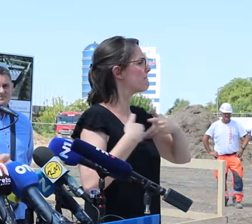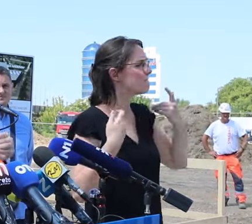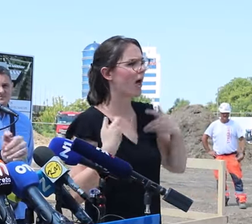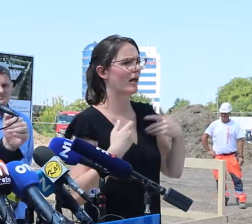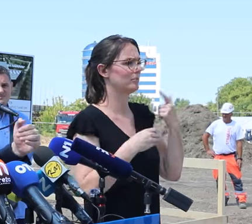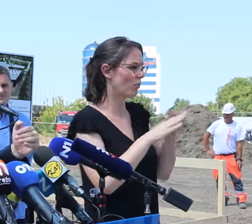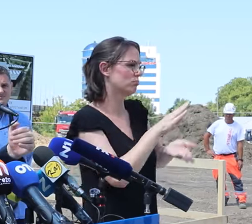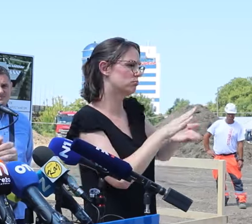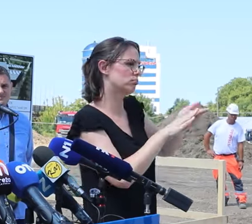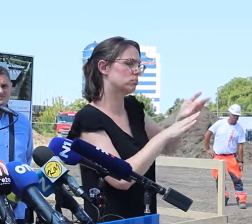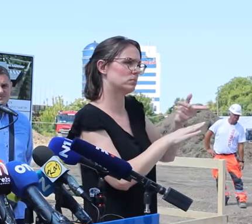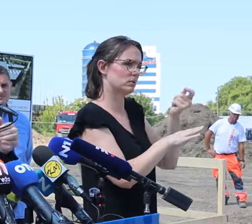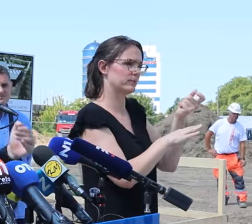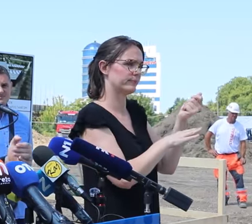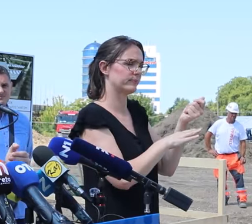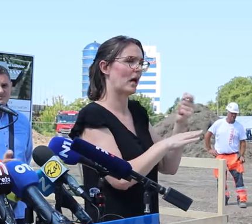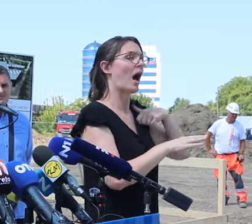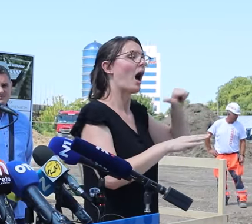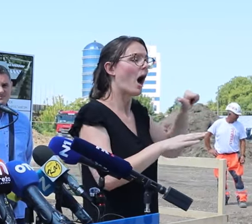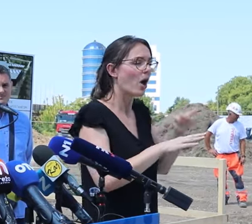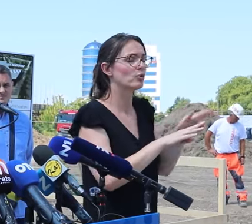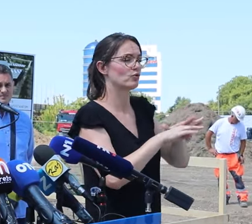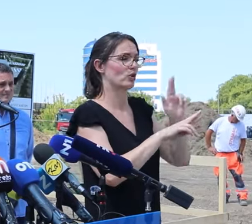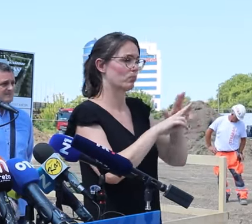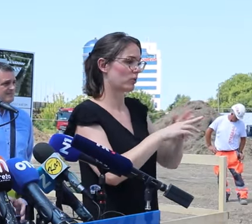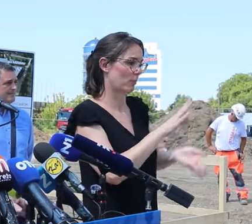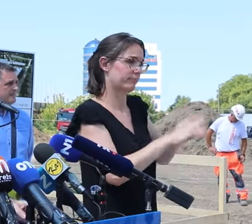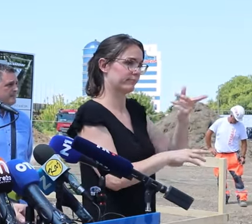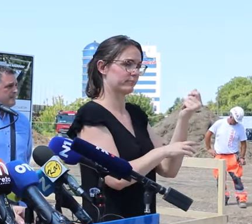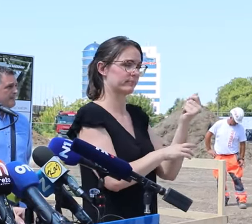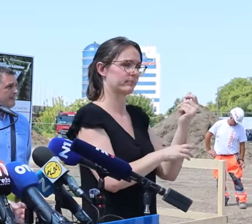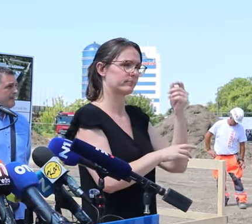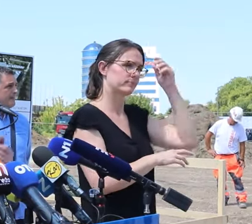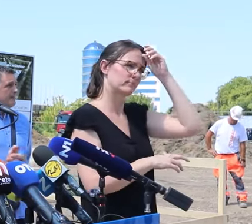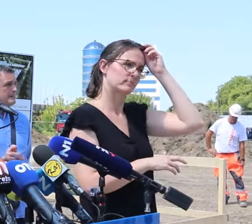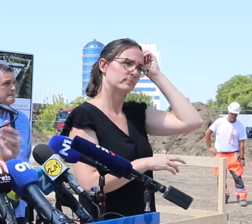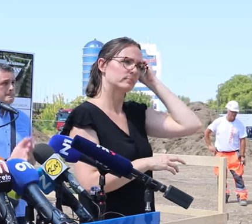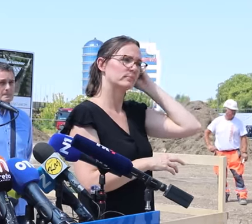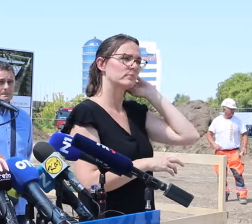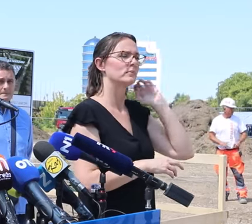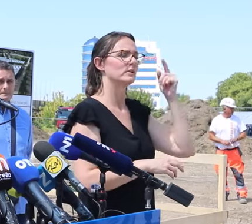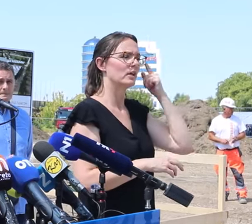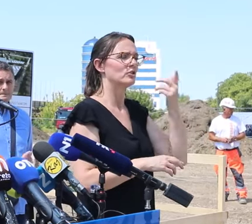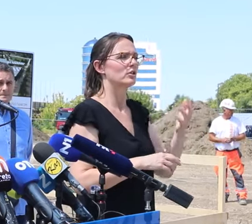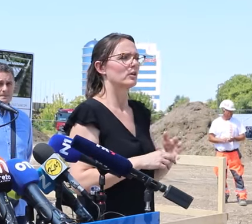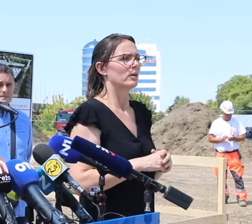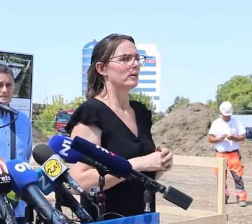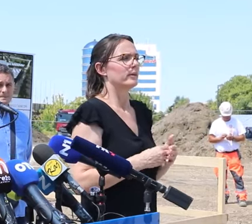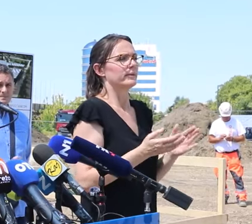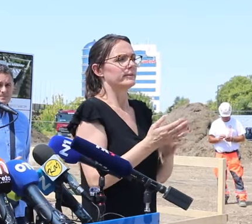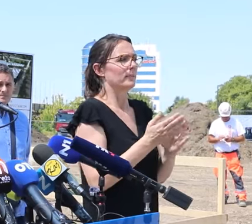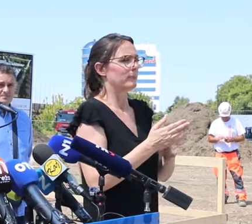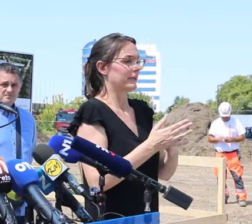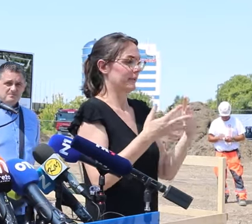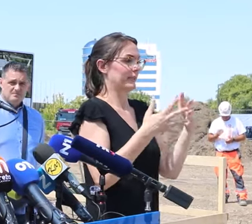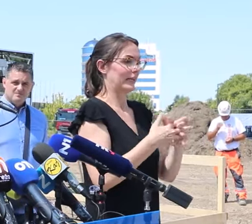mlade, povećavali sredstva, a još više ćemo povećati u sljedećoj godini. Tako da u tom smislu dolazi jednostavno kako grad